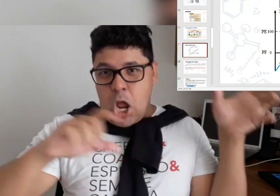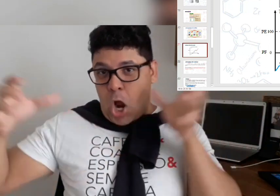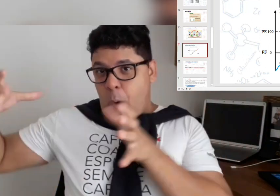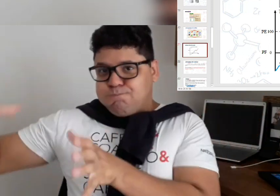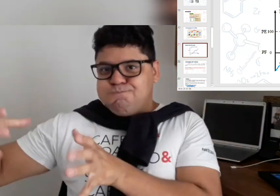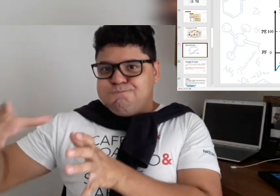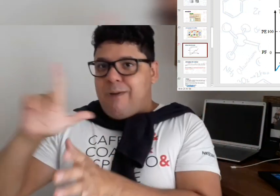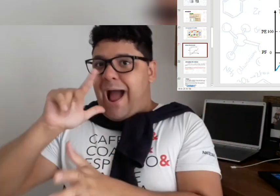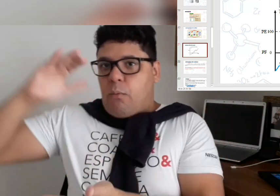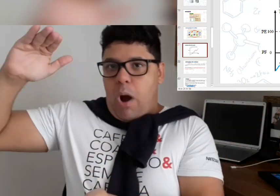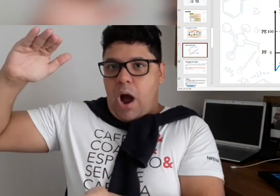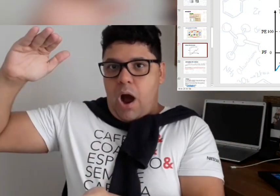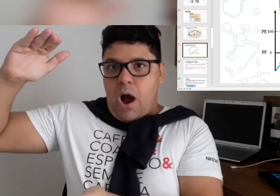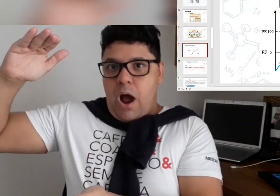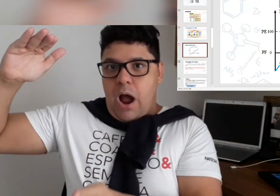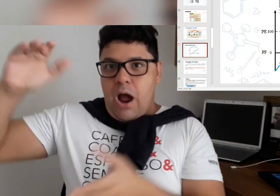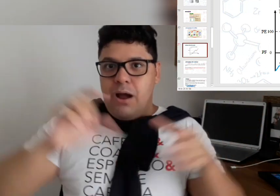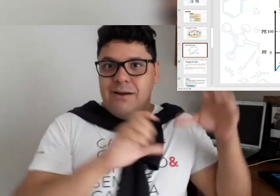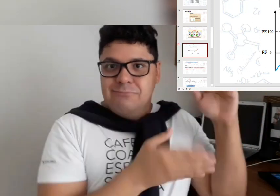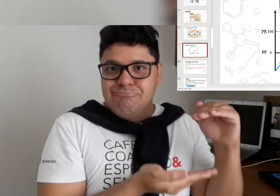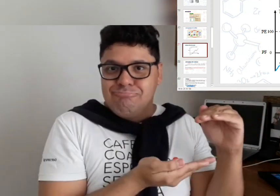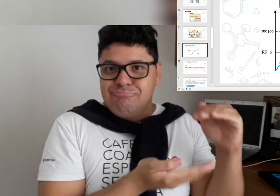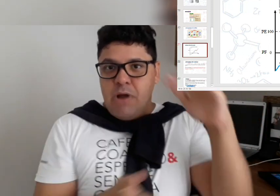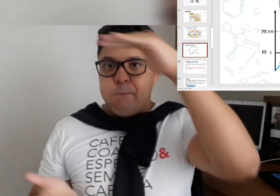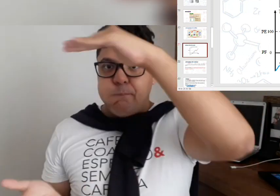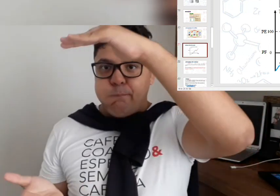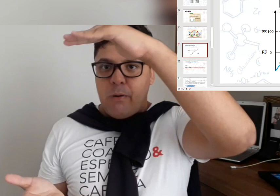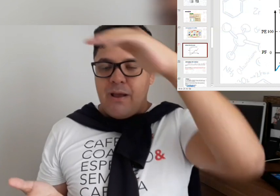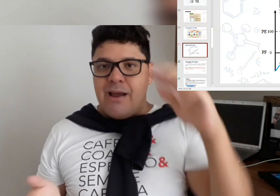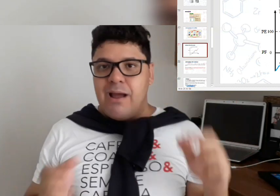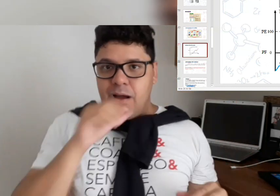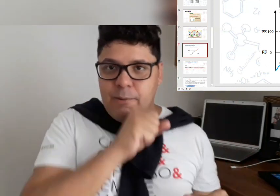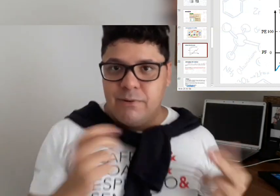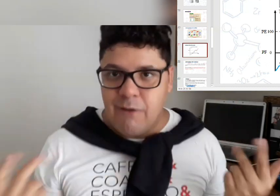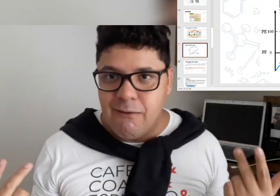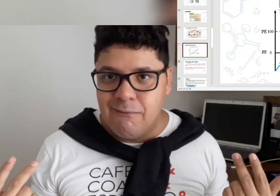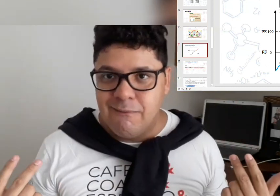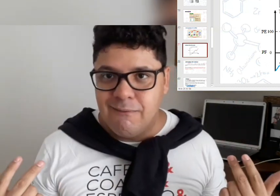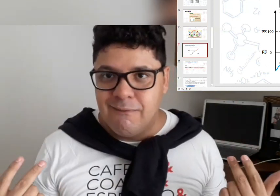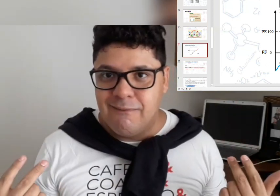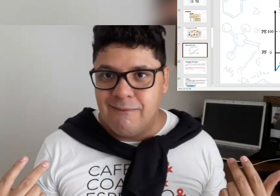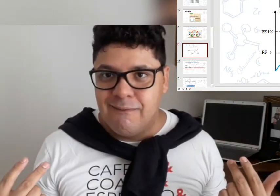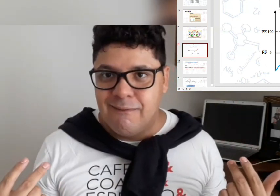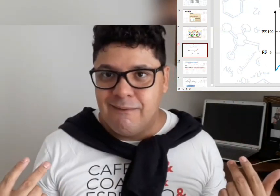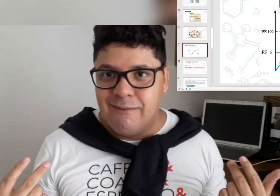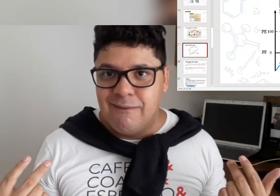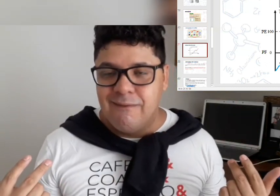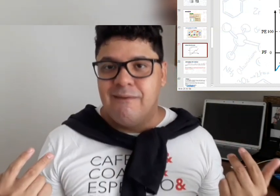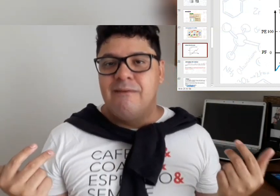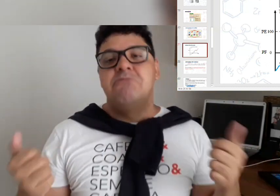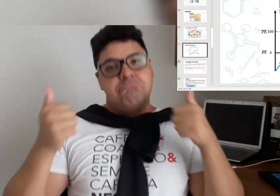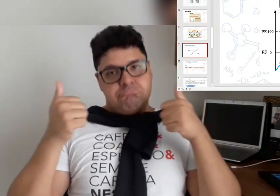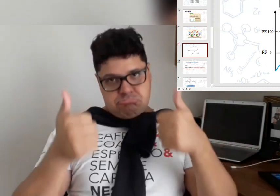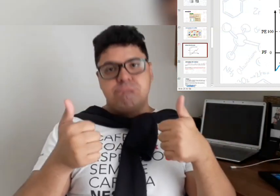a mesma. Então, 1 litro de água, ele congela em 0 graus. 100 ml de água também congela